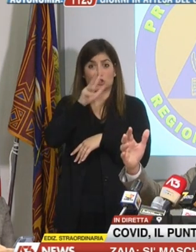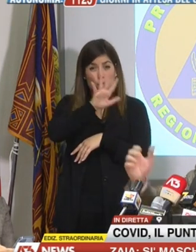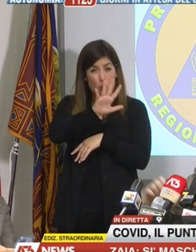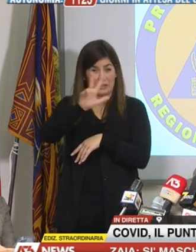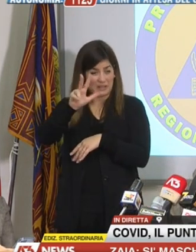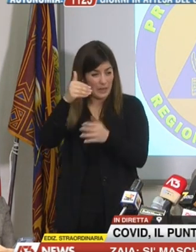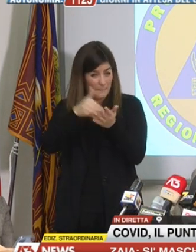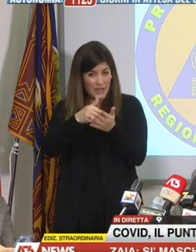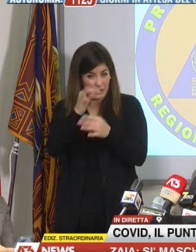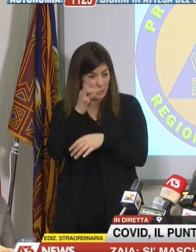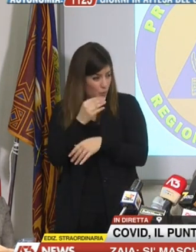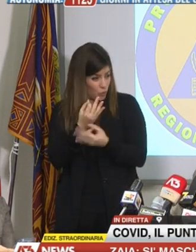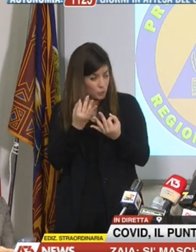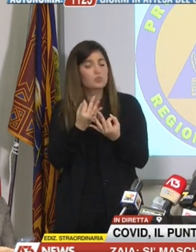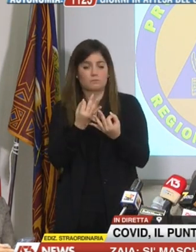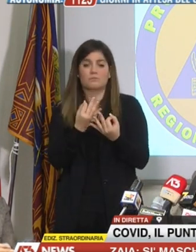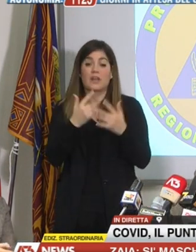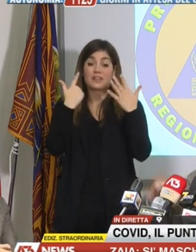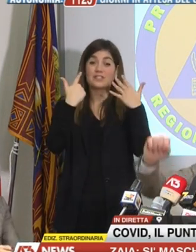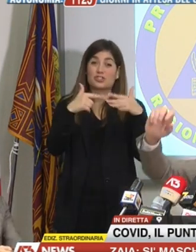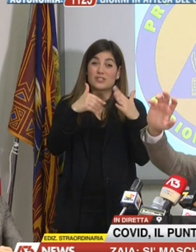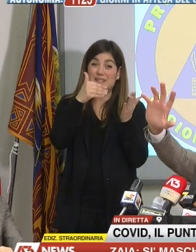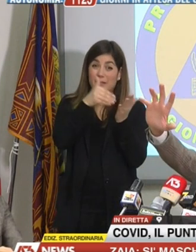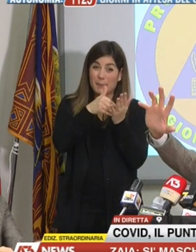no? 17.000 molecolari,